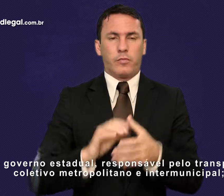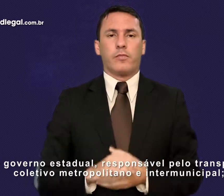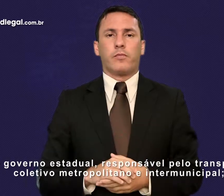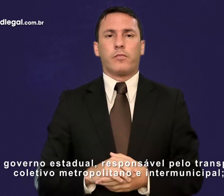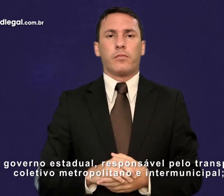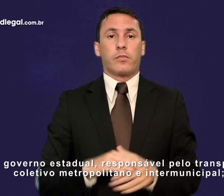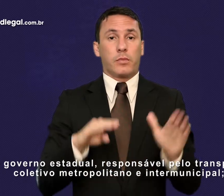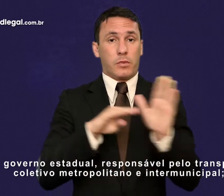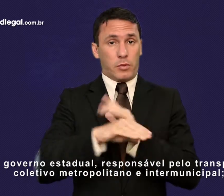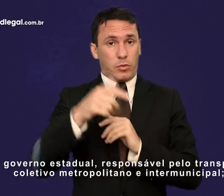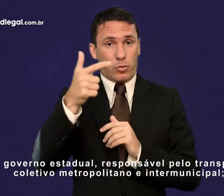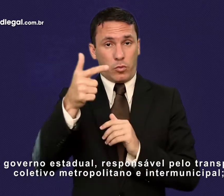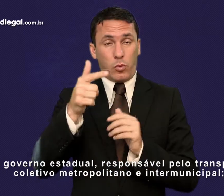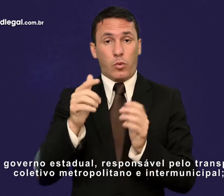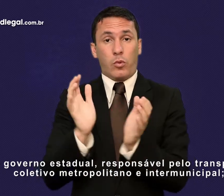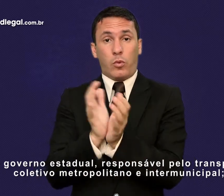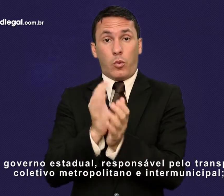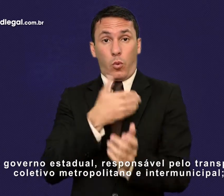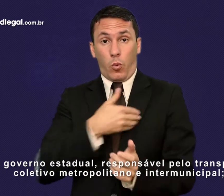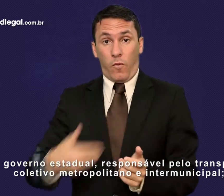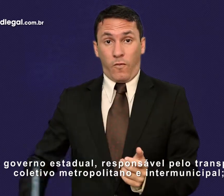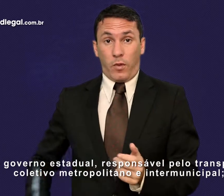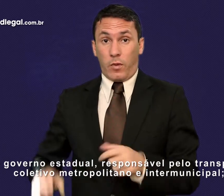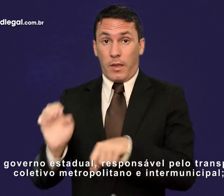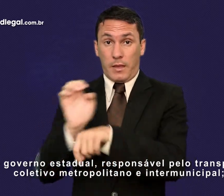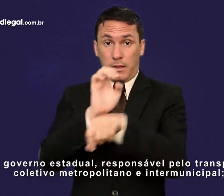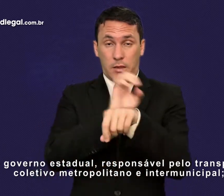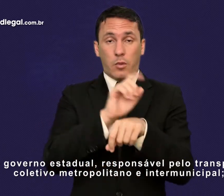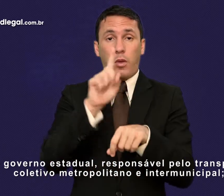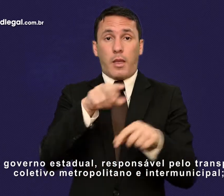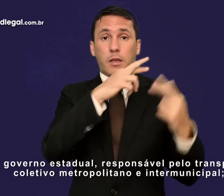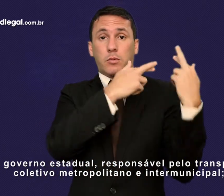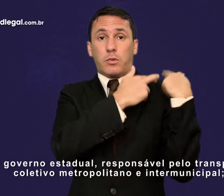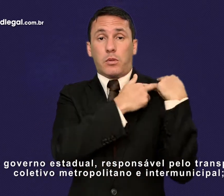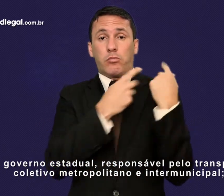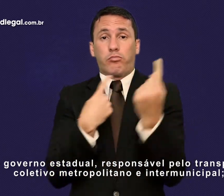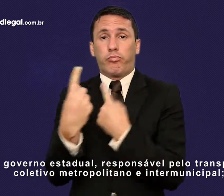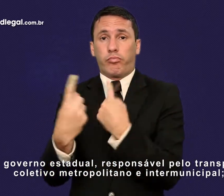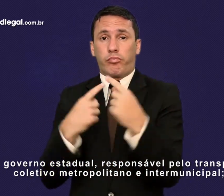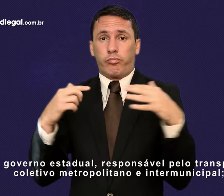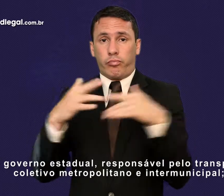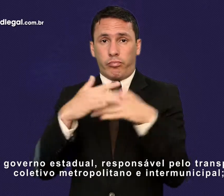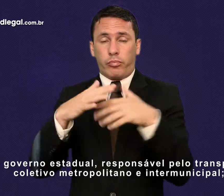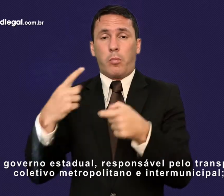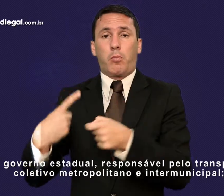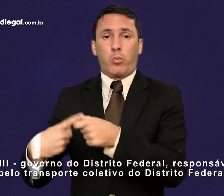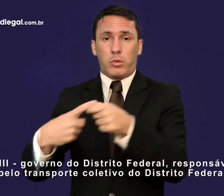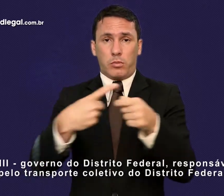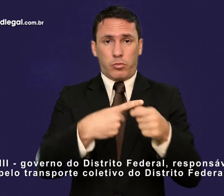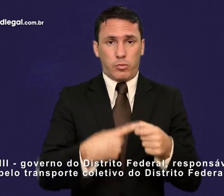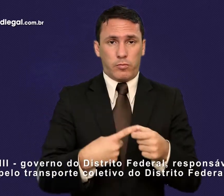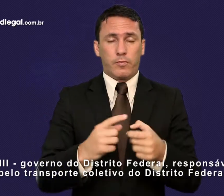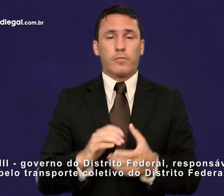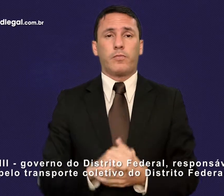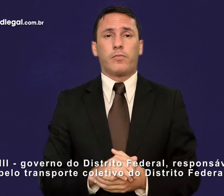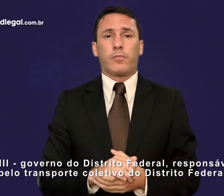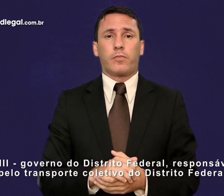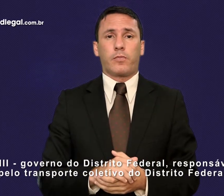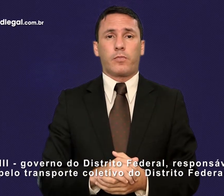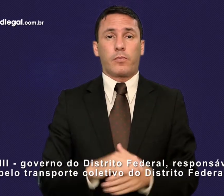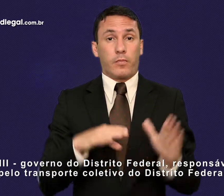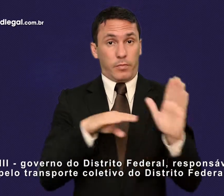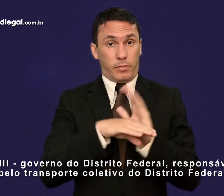2. Governo estadual, responsável pelo transporte coletivo metropolitano e intermunicipal. Inciso